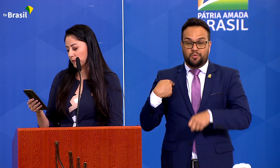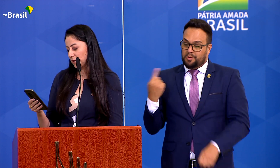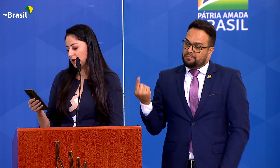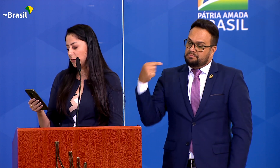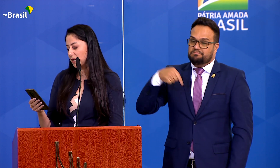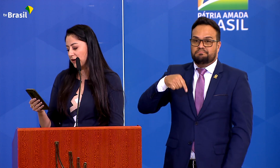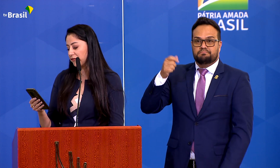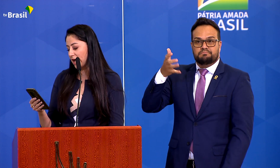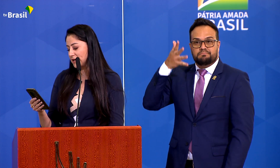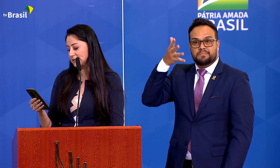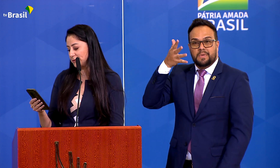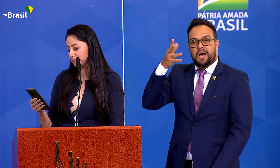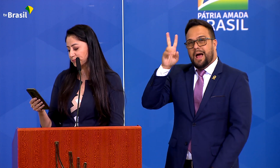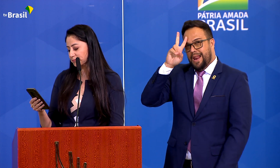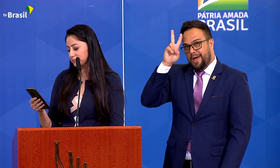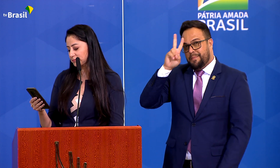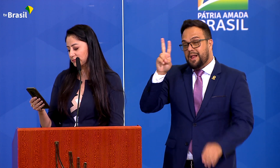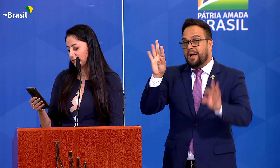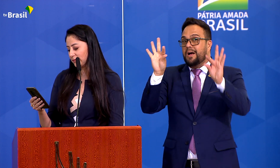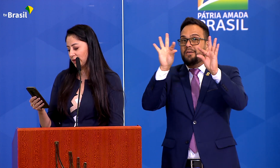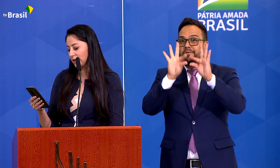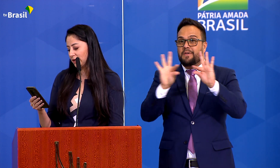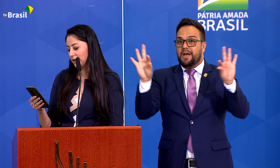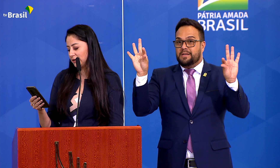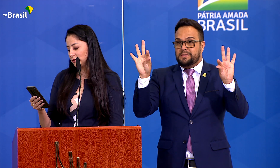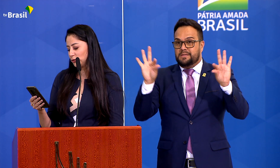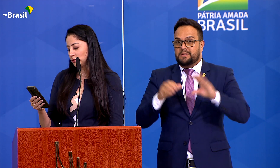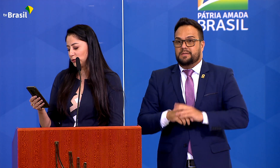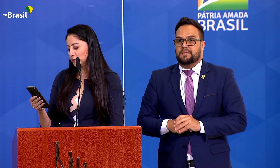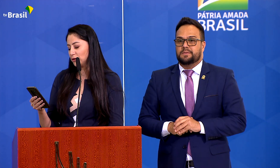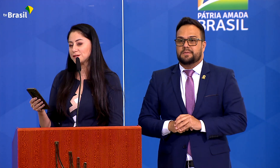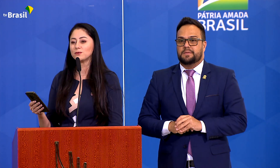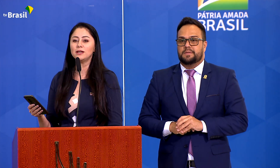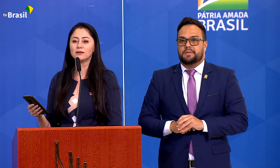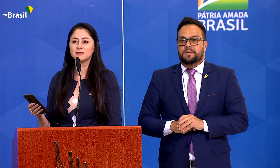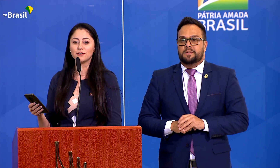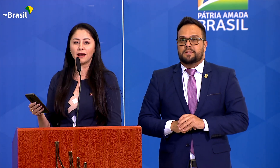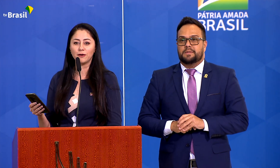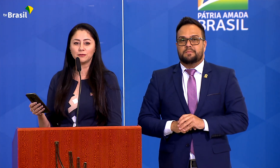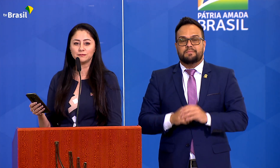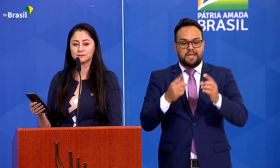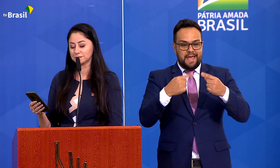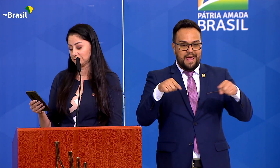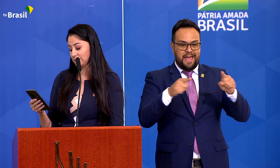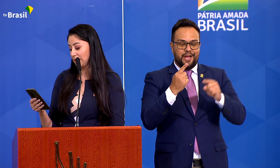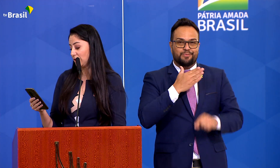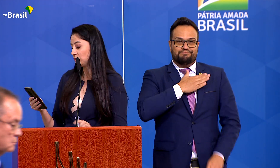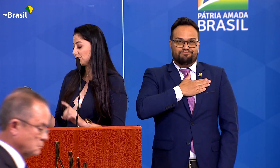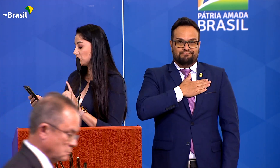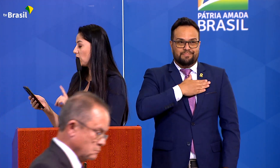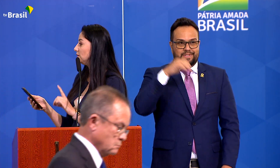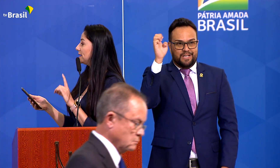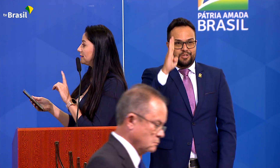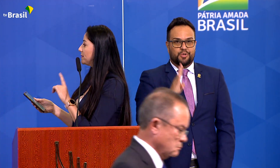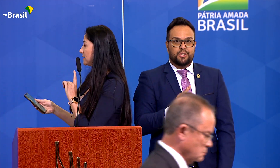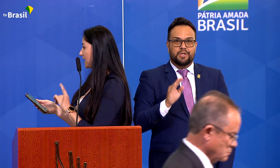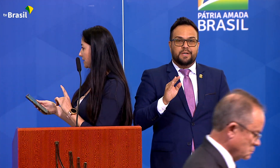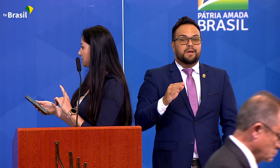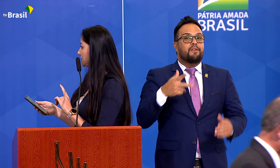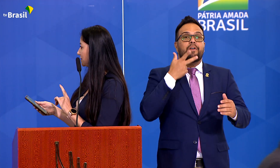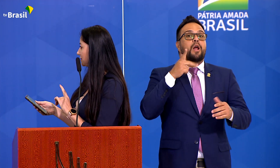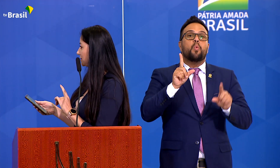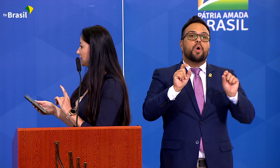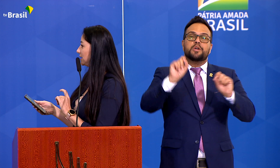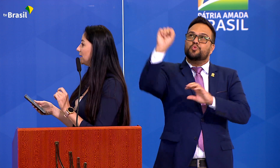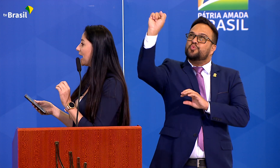falando e lembrar a frase é do nosso hino nacional e o sol